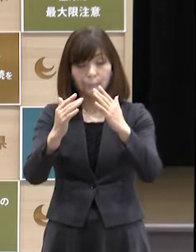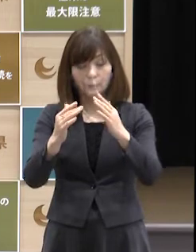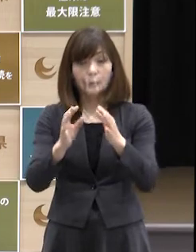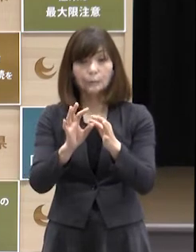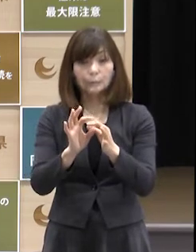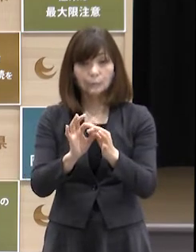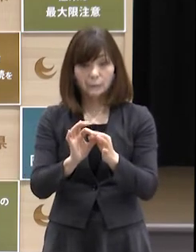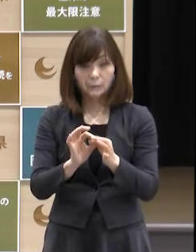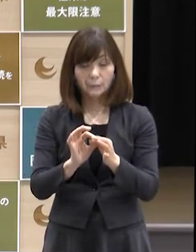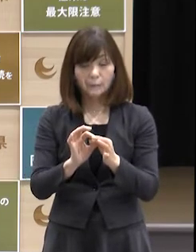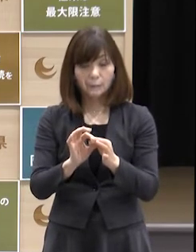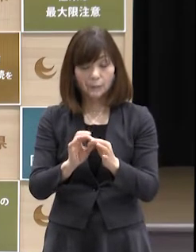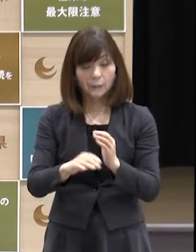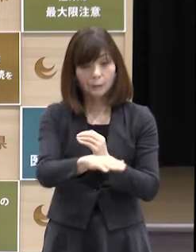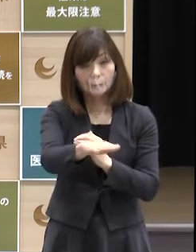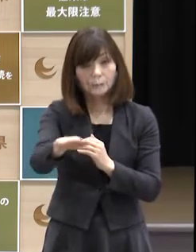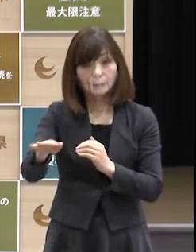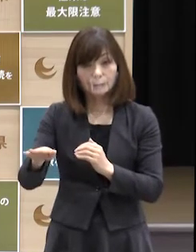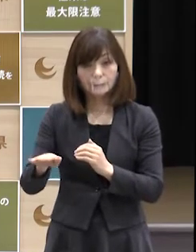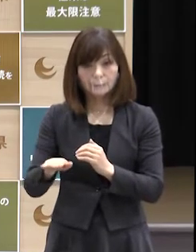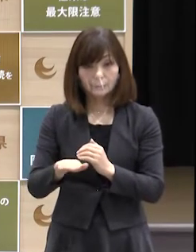そういった皆さんの